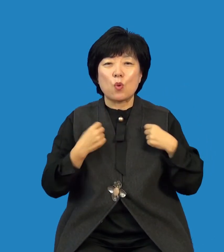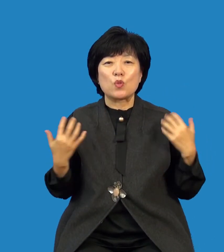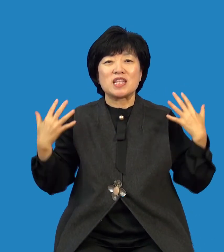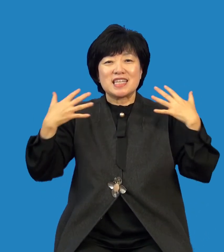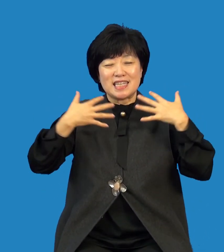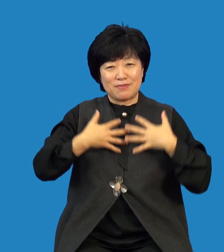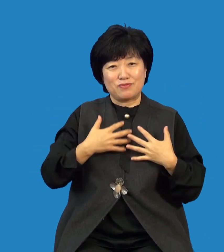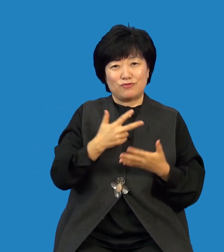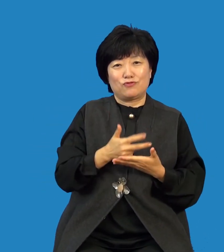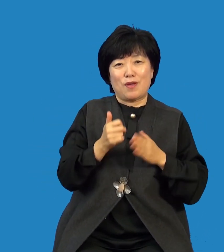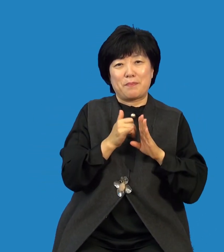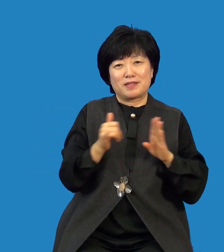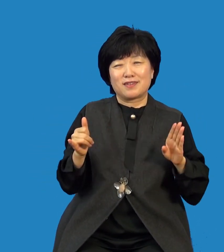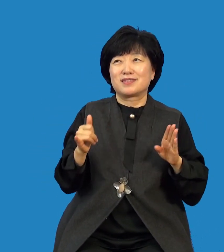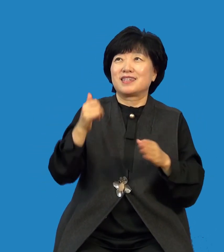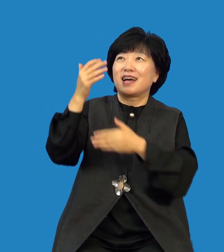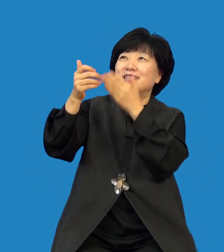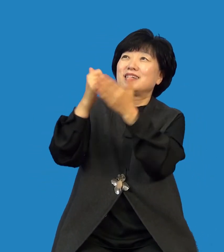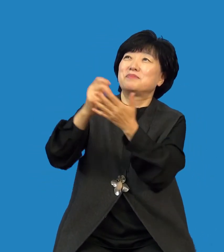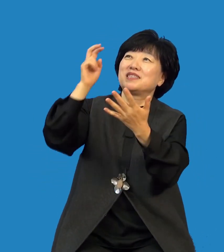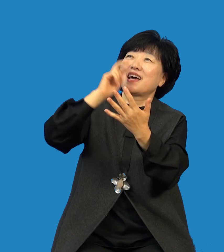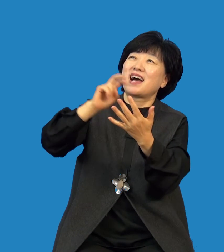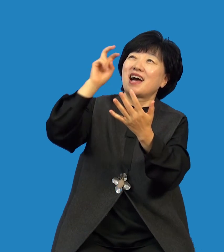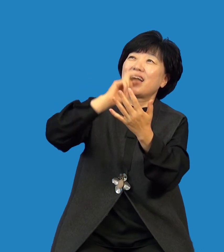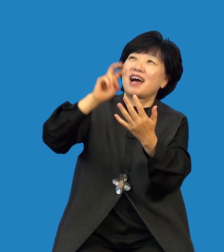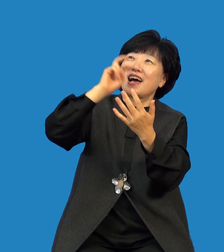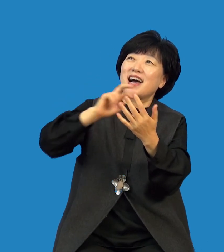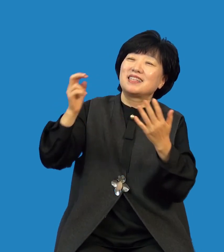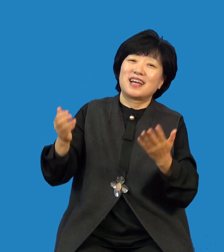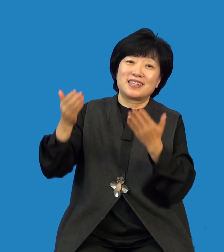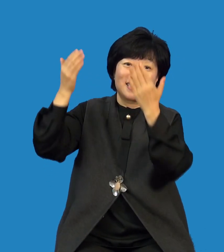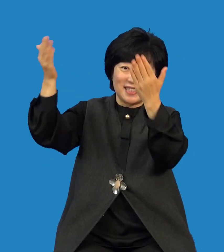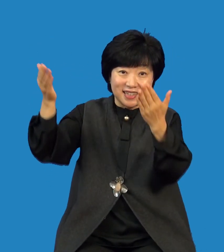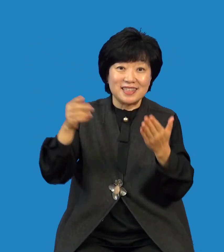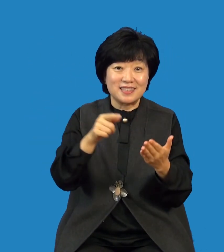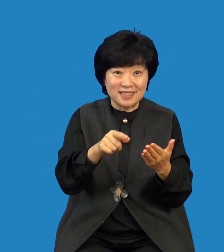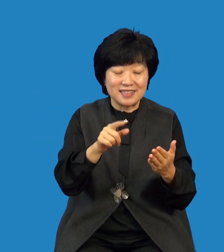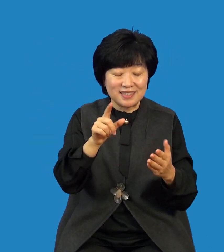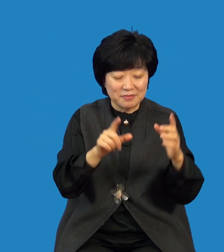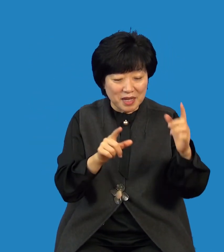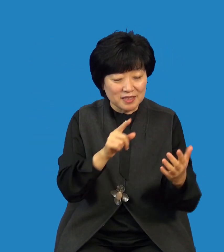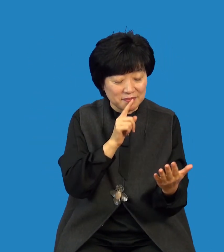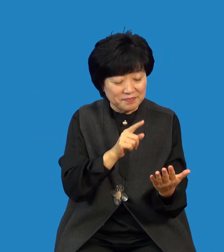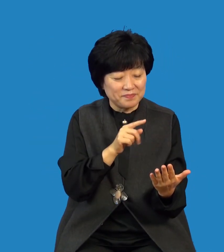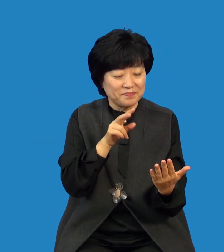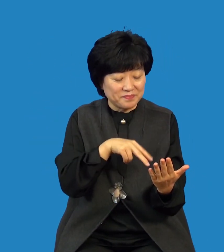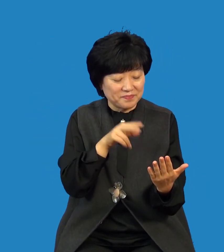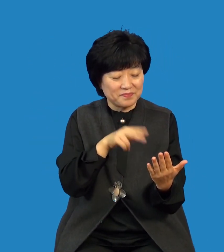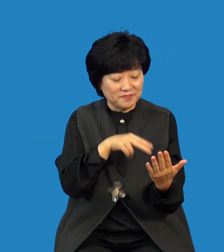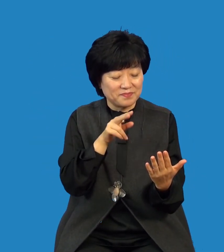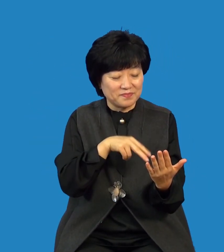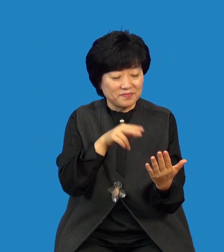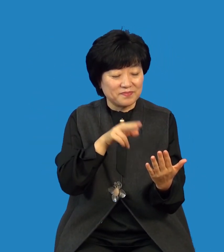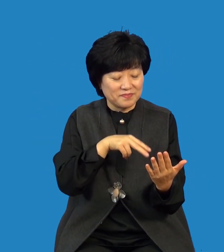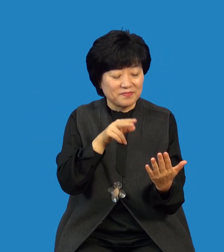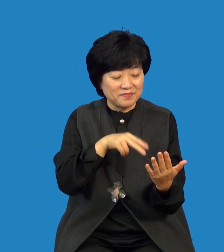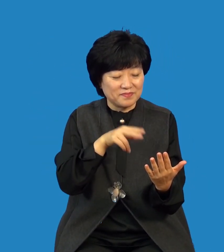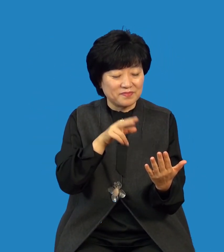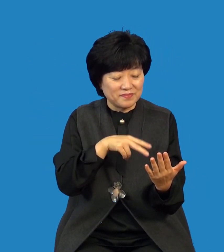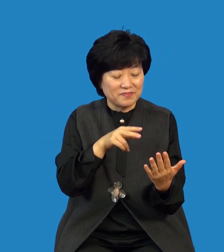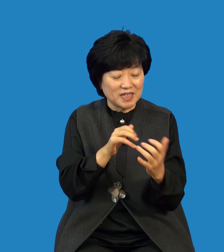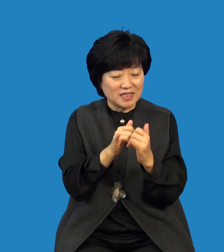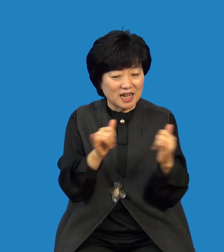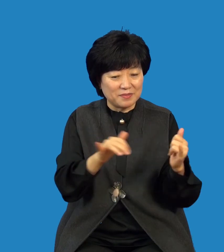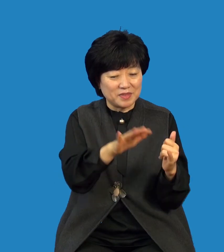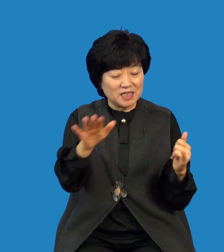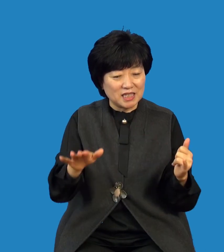찬양하는 장면이야. 근데 그 말씀을 이렇게 읽고 묵상을 하는데 갑자기 어떤 질문이 드냐면 사람들이 왜 주의